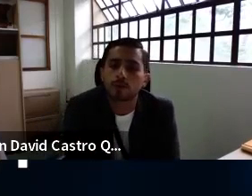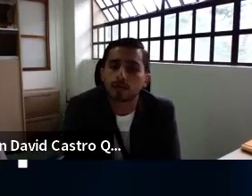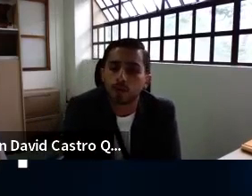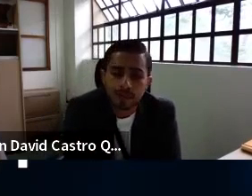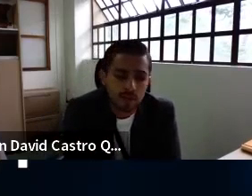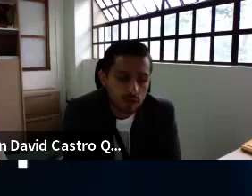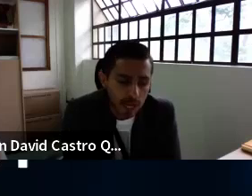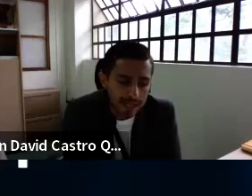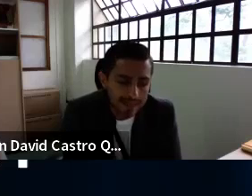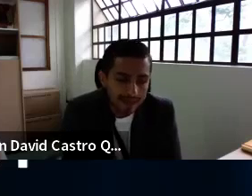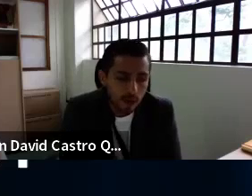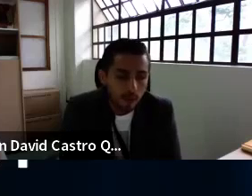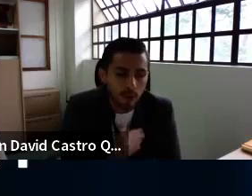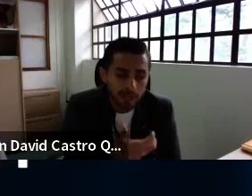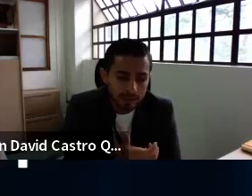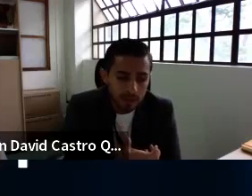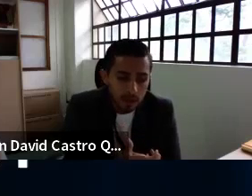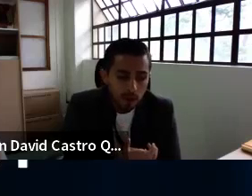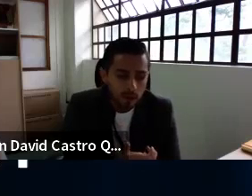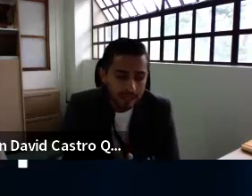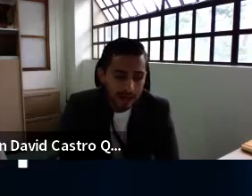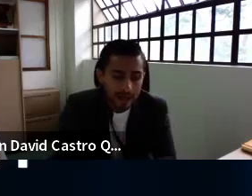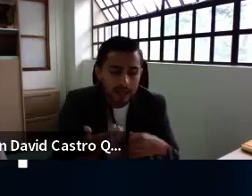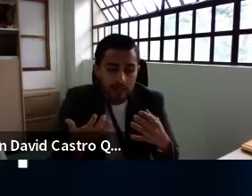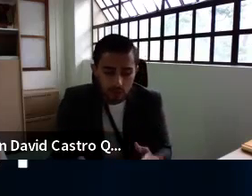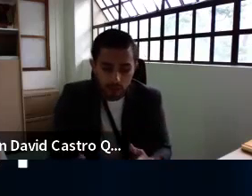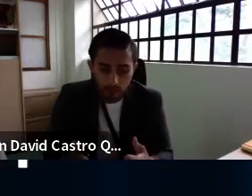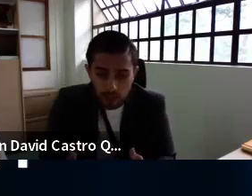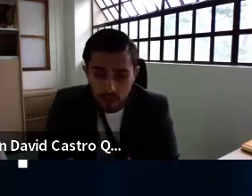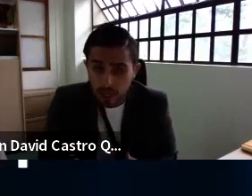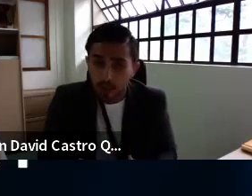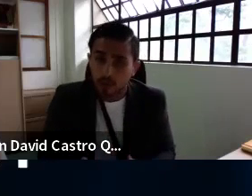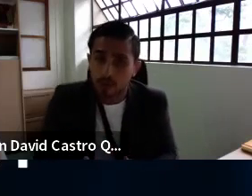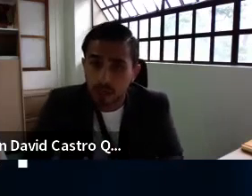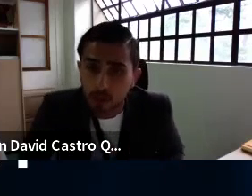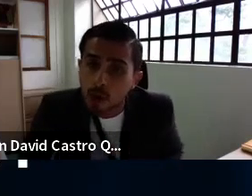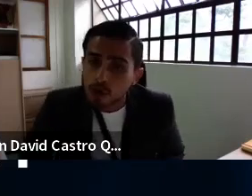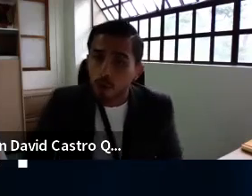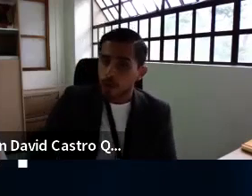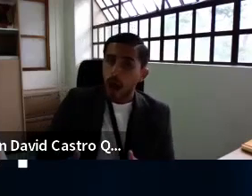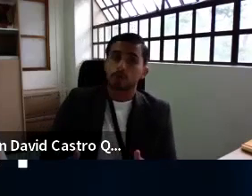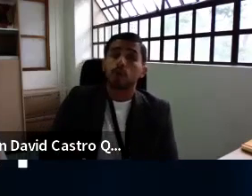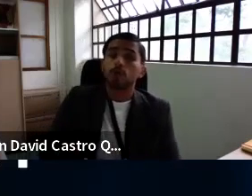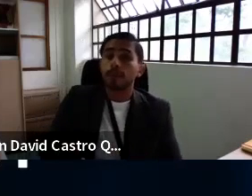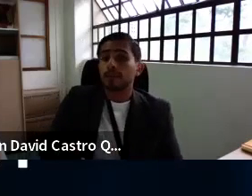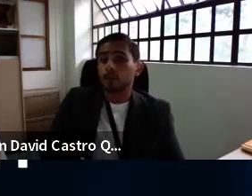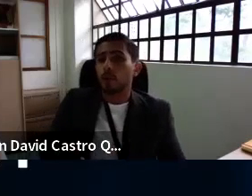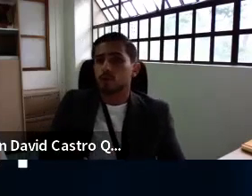los actores sociales que se comprometen con esa generación de una sociedad de conocimiento somos absolutamente todos